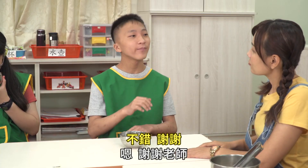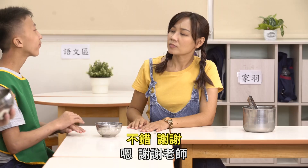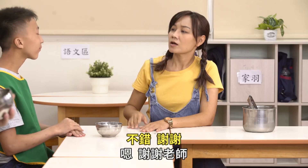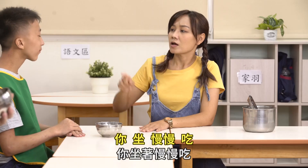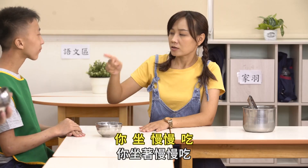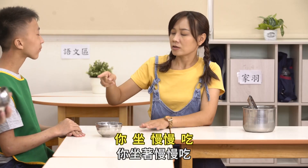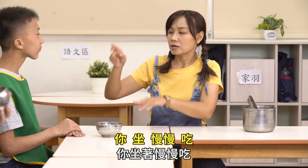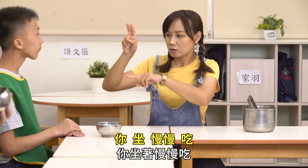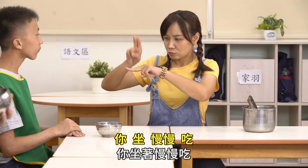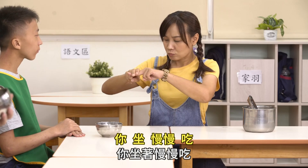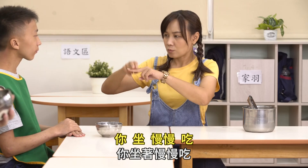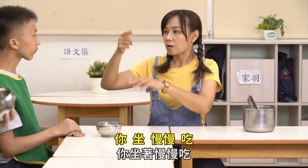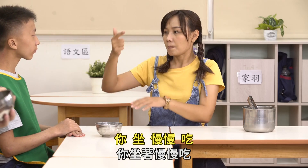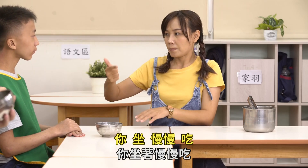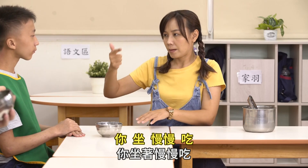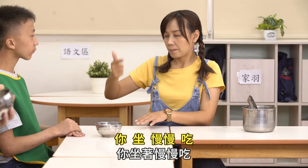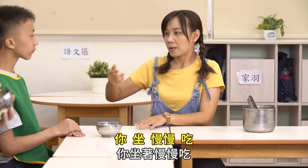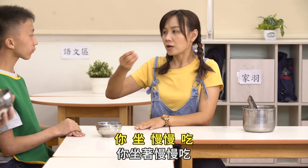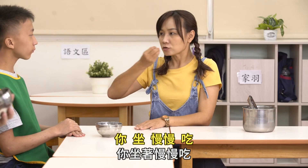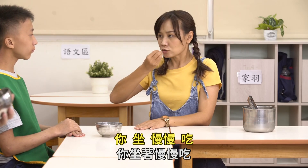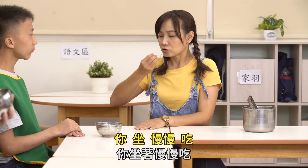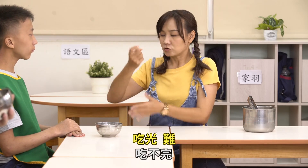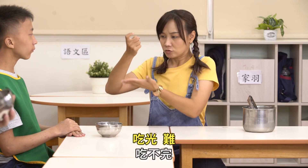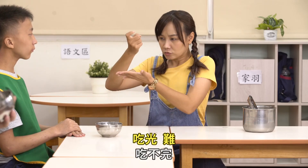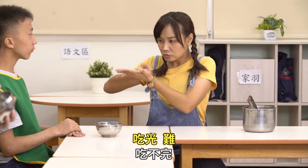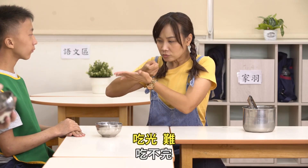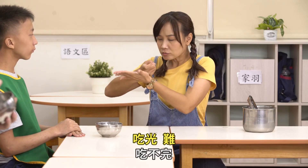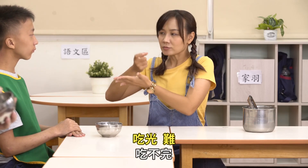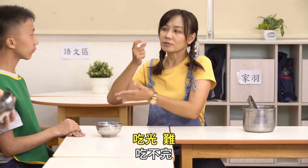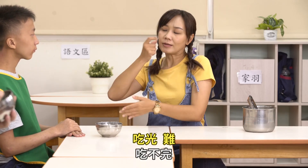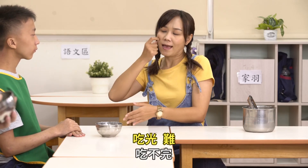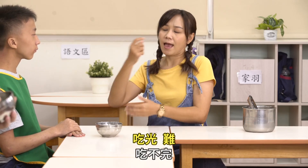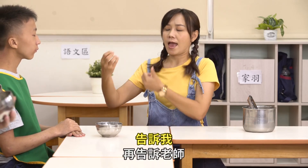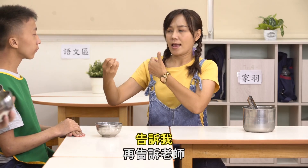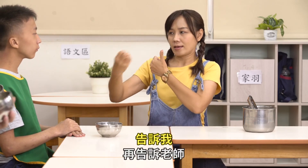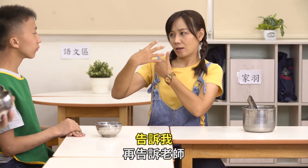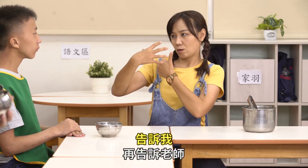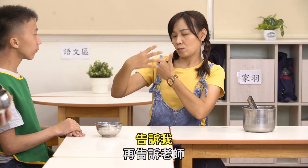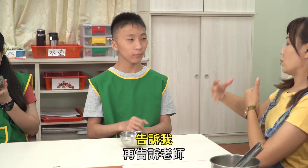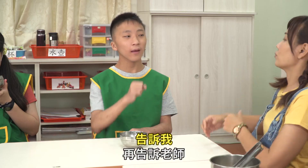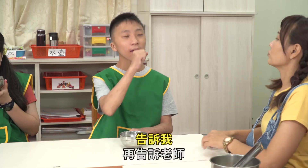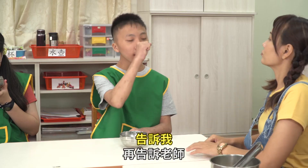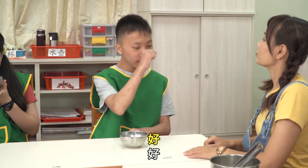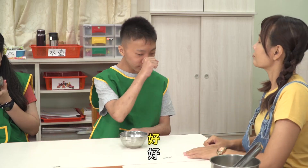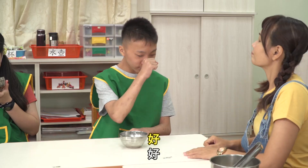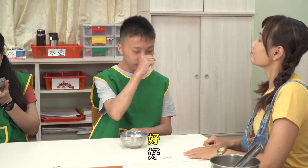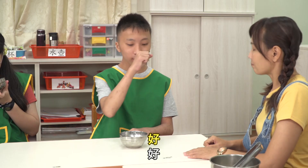师。 你坐着慢慢吃，吃不完再告诉老师。 好。